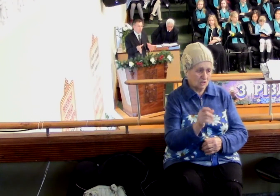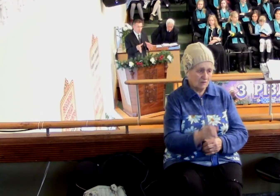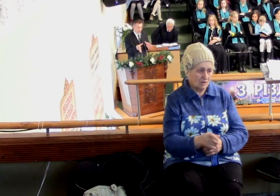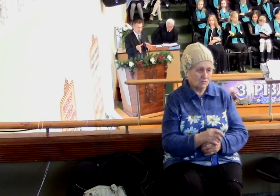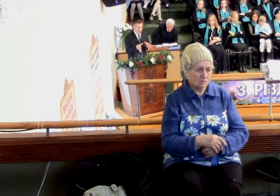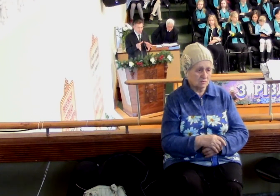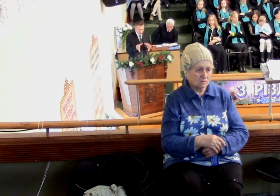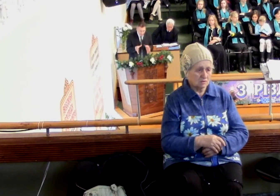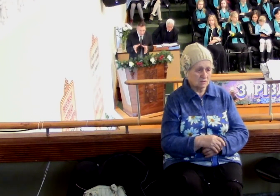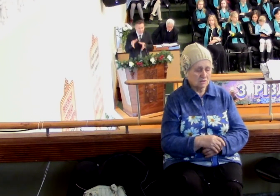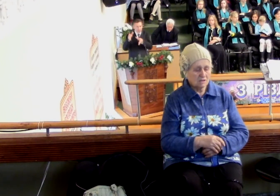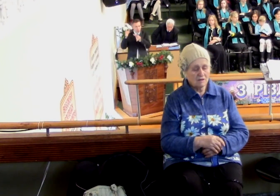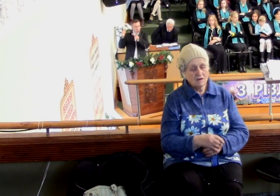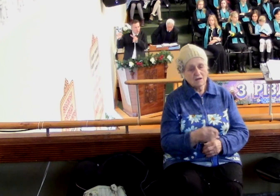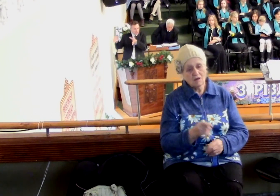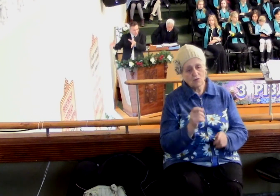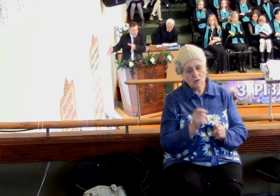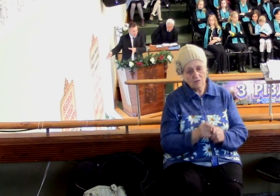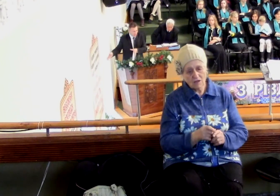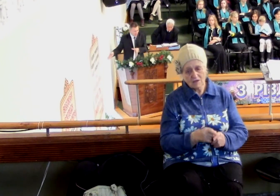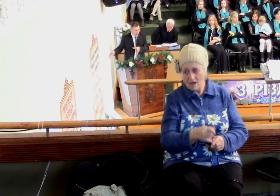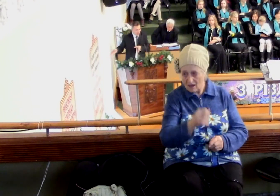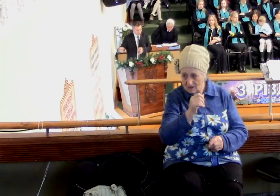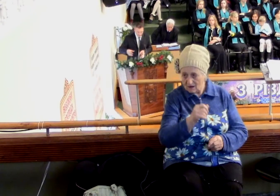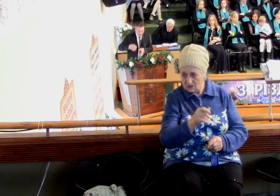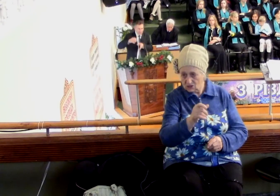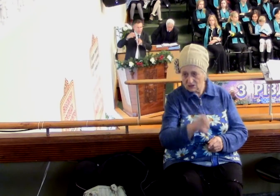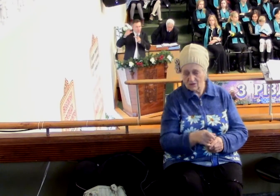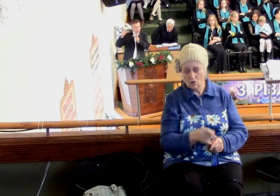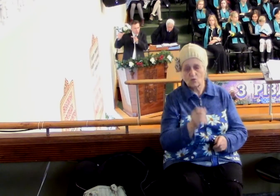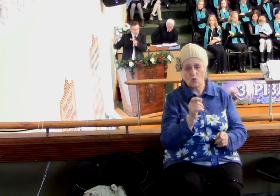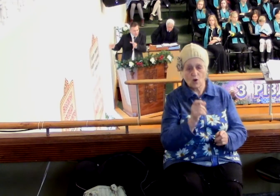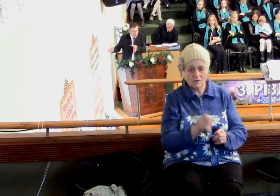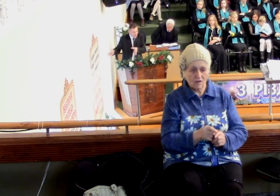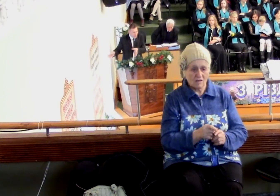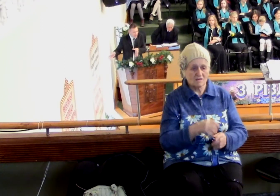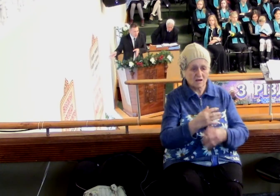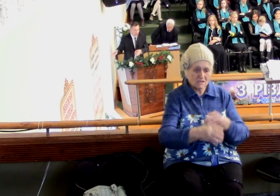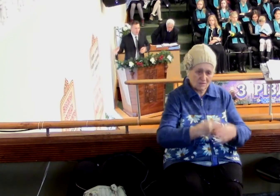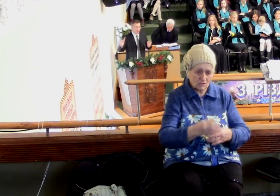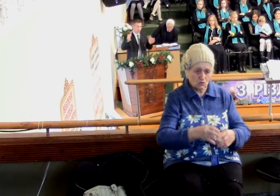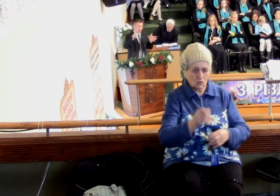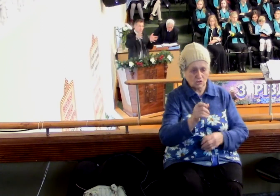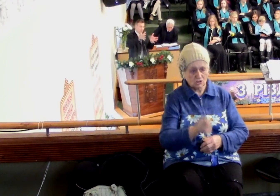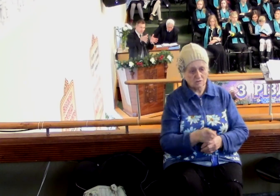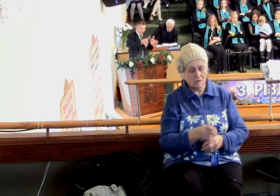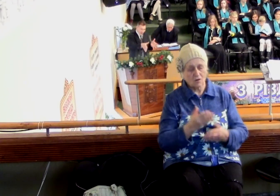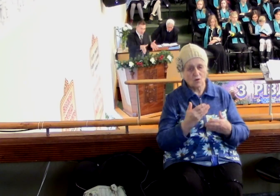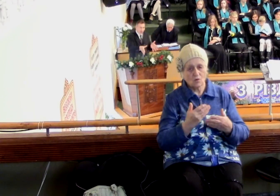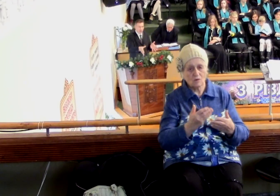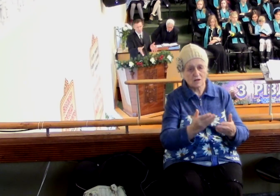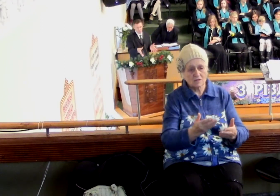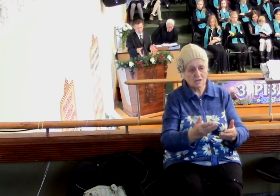свои руки и в ответ на греховность человека, в ответ на развращенность человека обратился